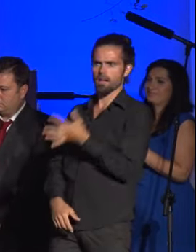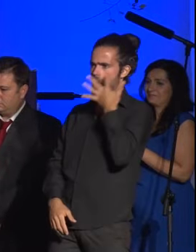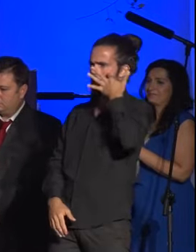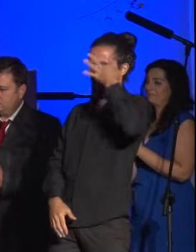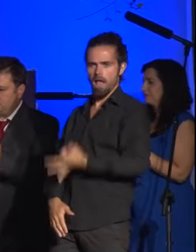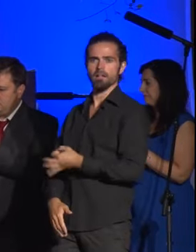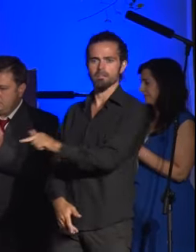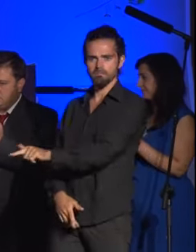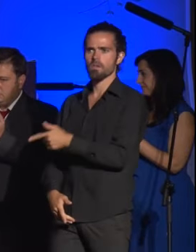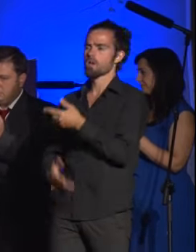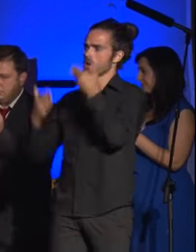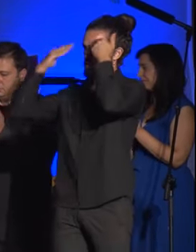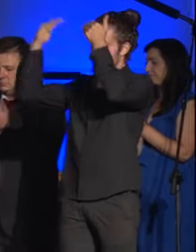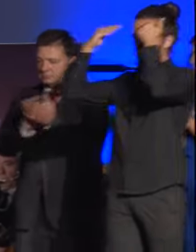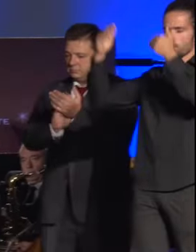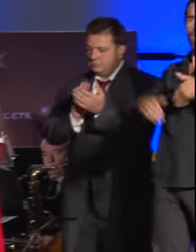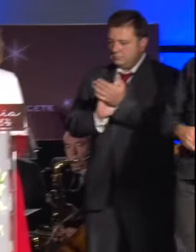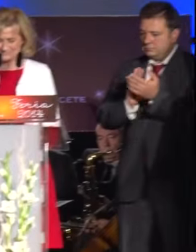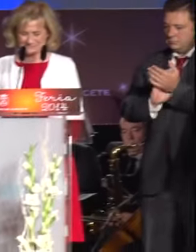orgullo.